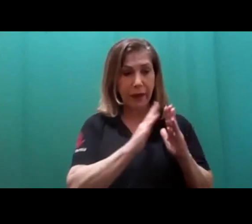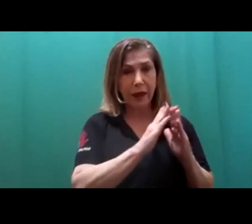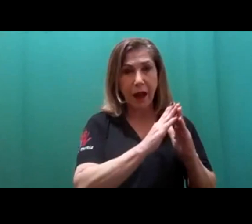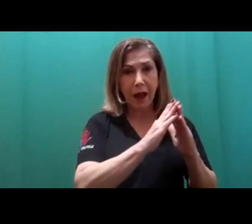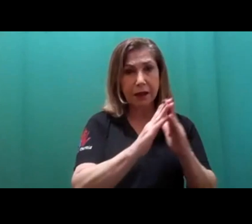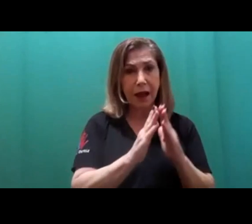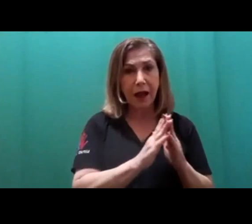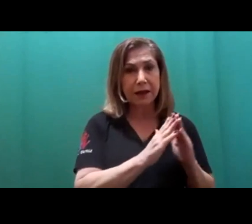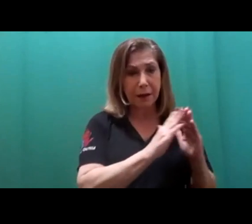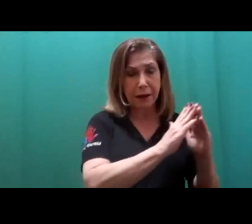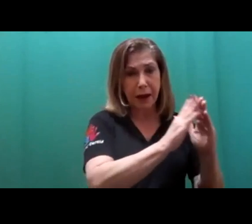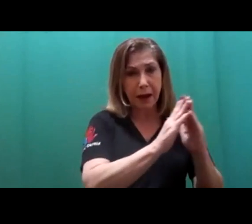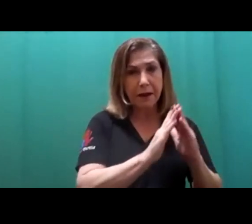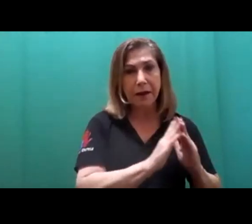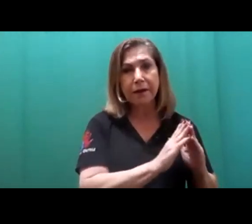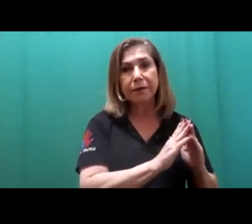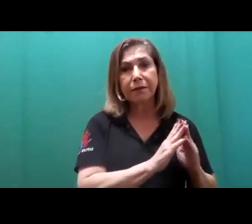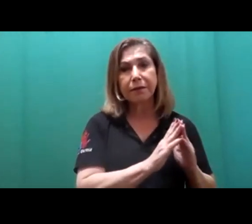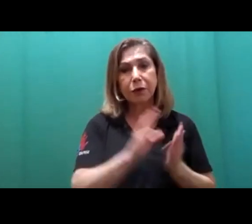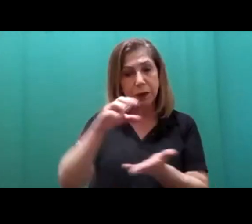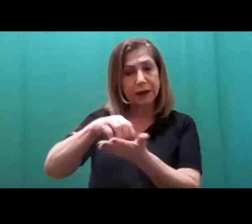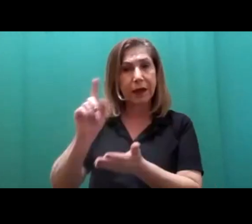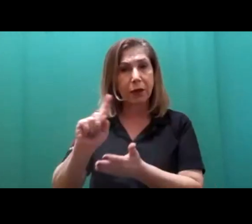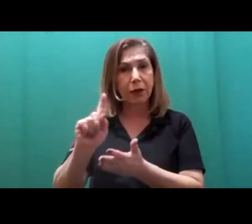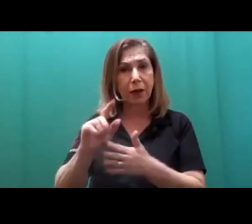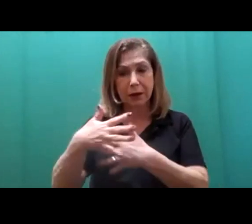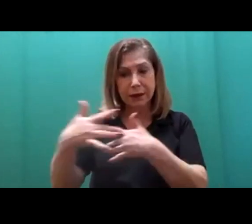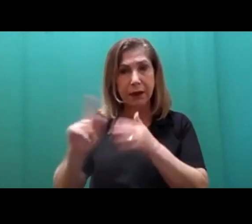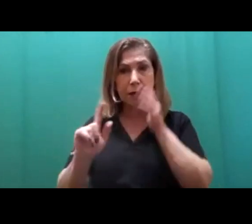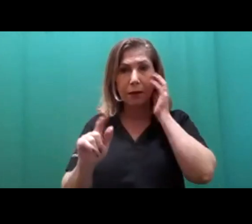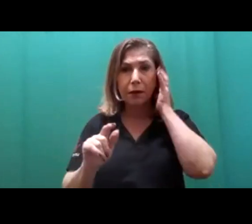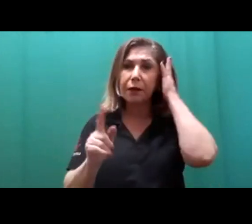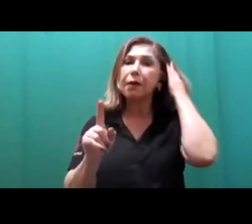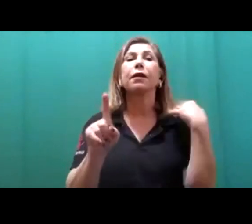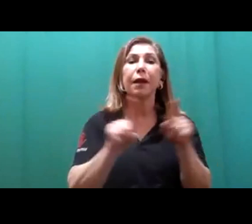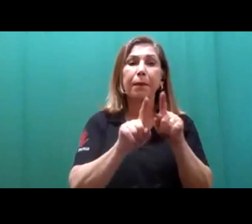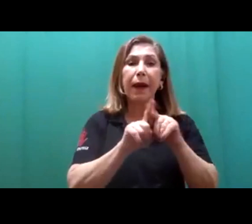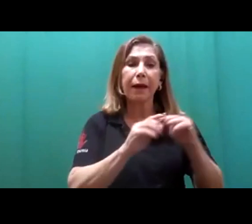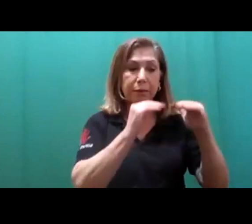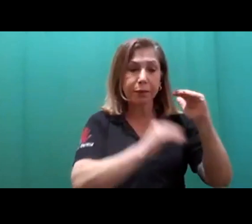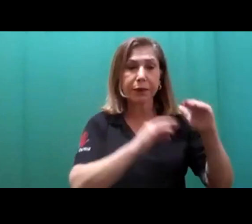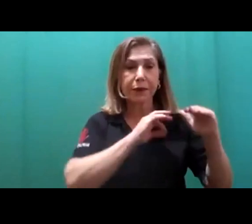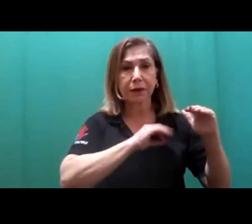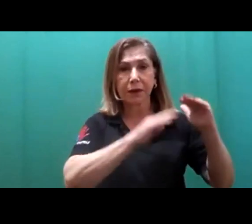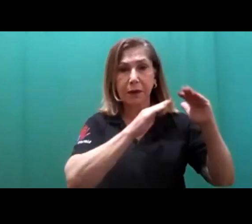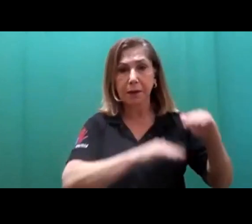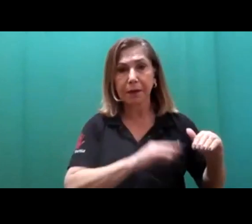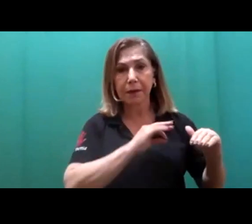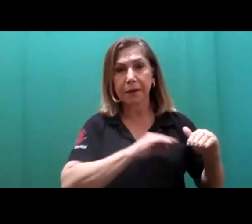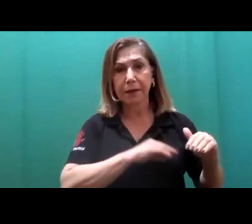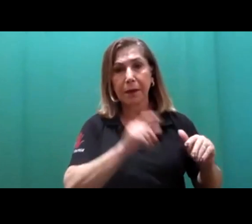mais periféricas e que estão abaixo do acesso ao poder. Quem são essas pessoas? São pessoas